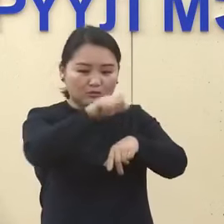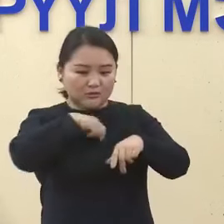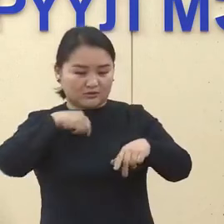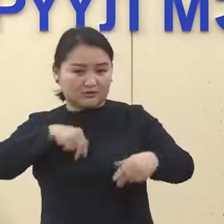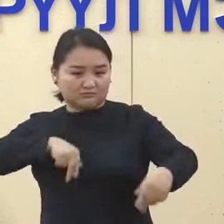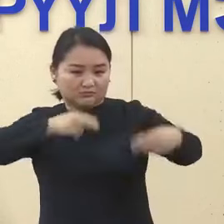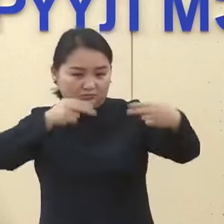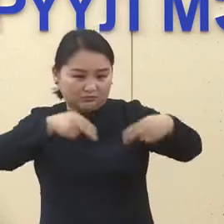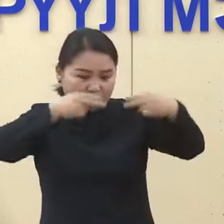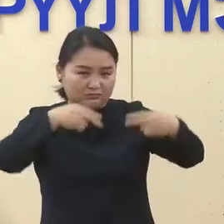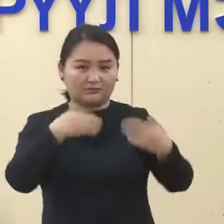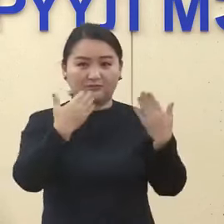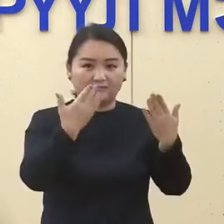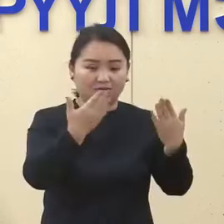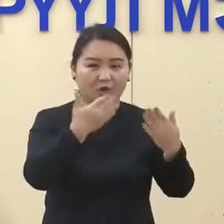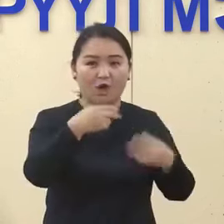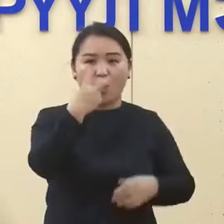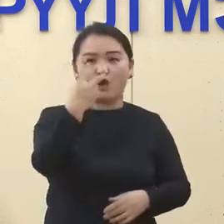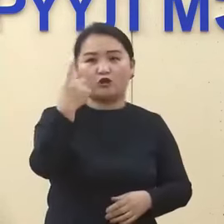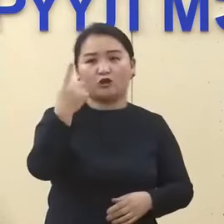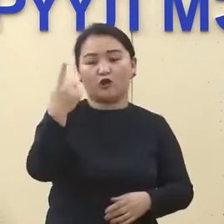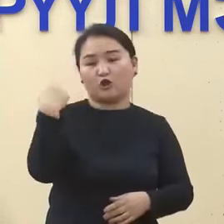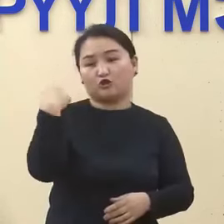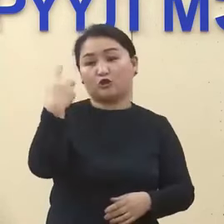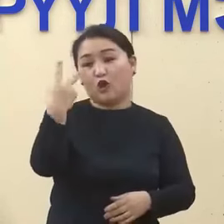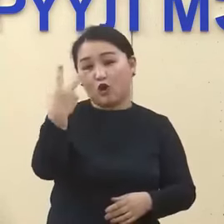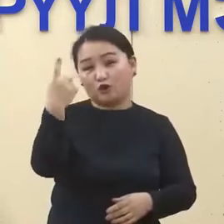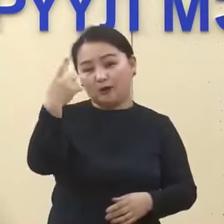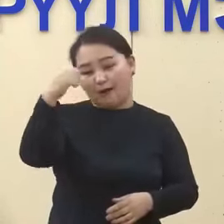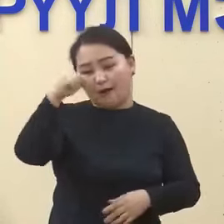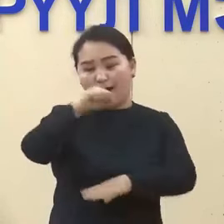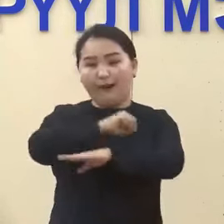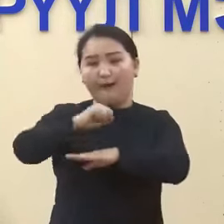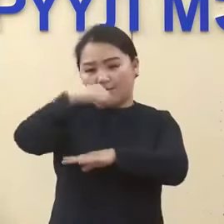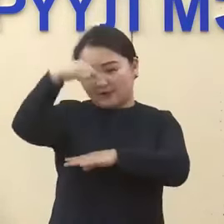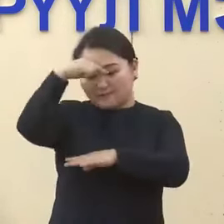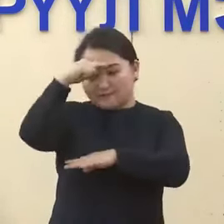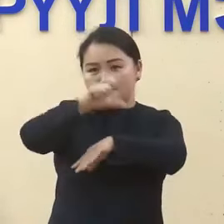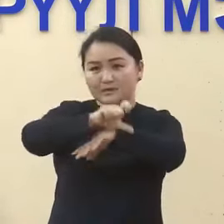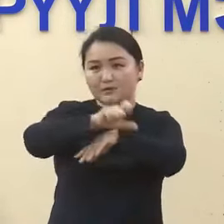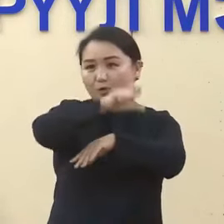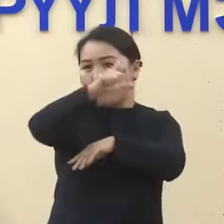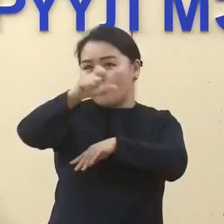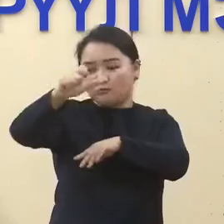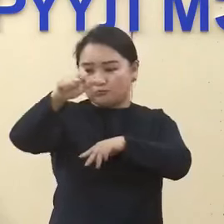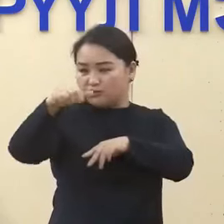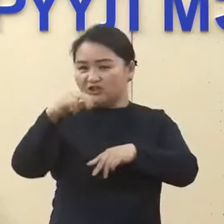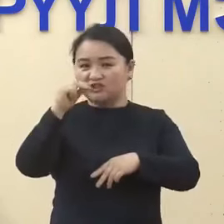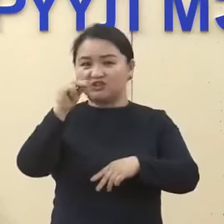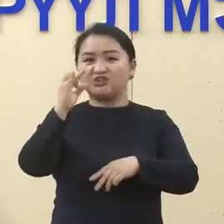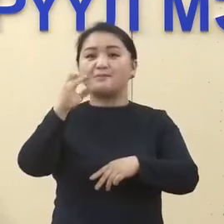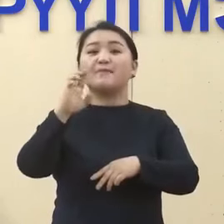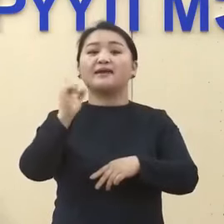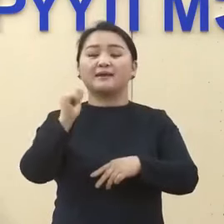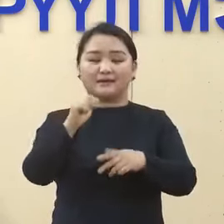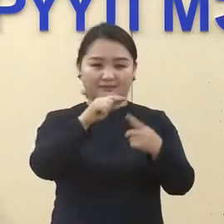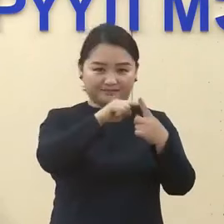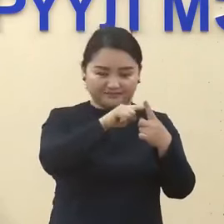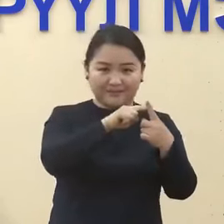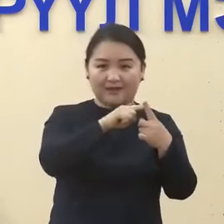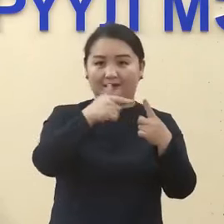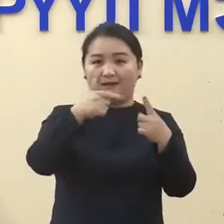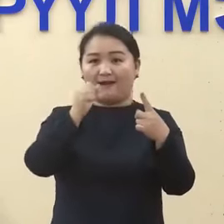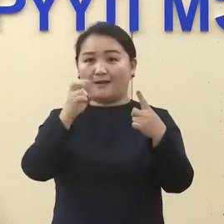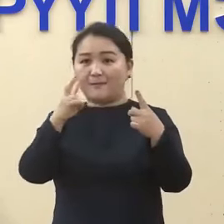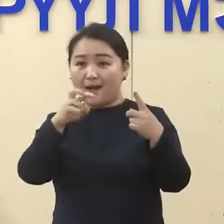эмч мэрэгчлэлтнүүдтэй яг энэ өвчтөнөө эмчилж байгаа Чинбаяр эмч, лабораторийн шинжилгээ хийж байгаа Дармаа эмч нартайгаа бол